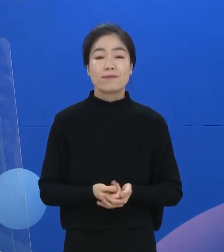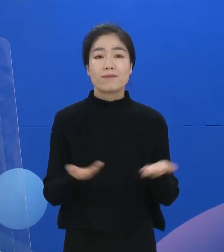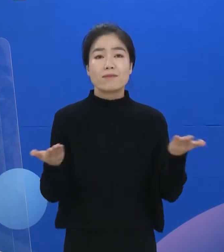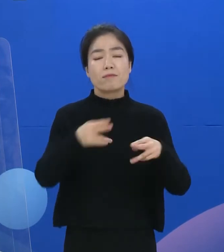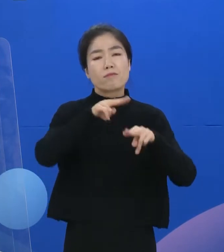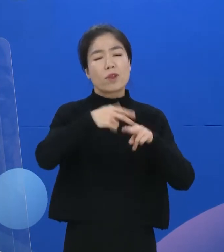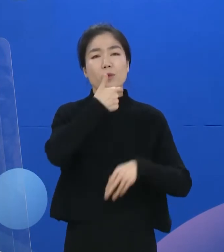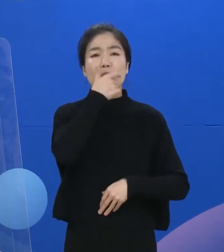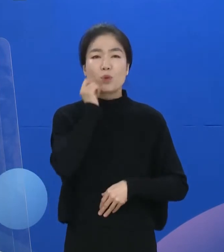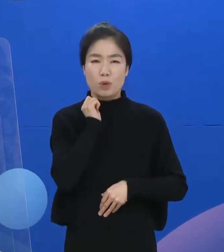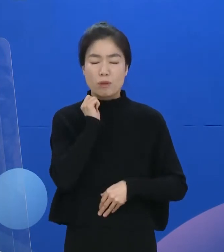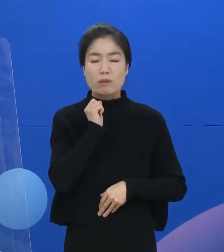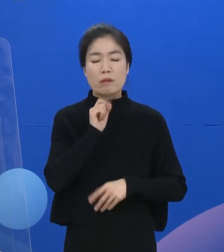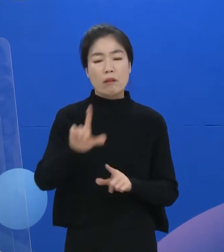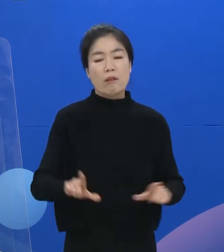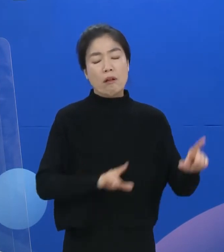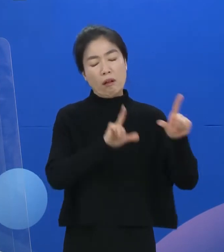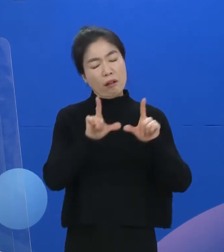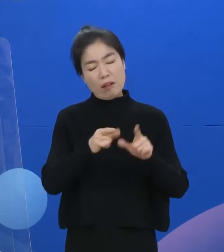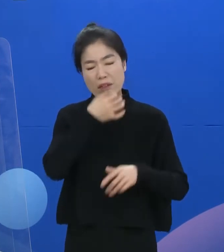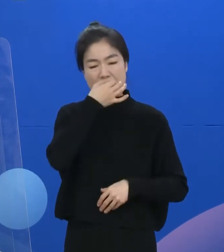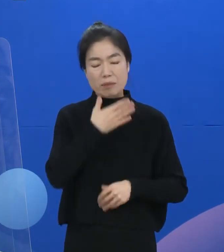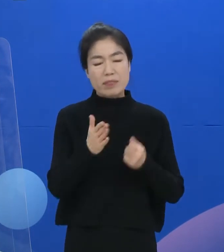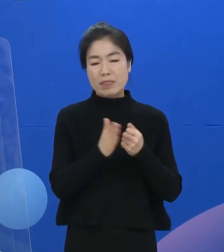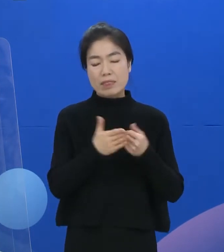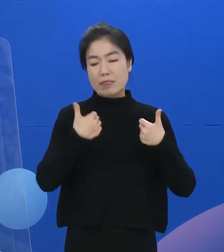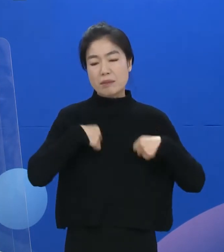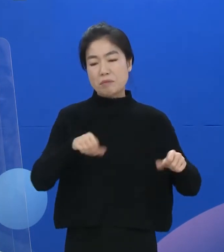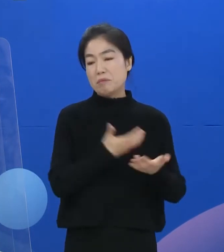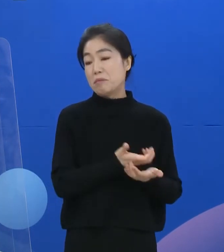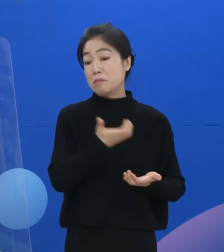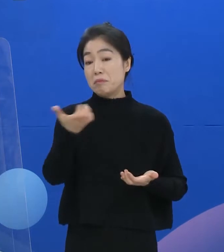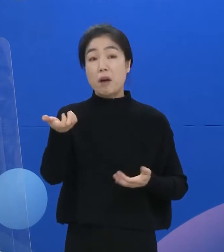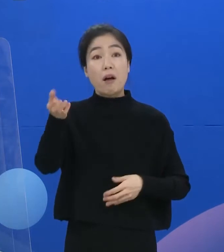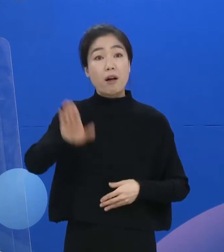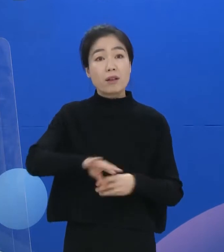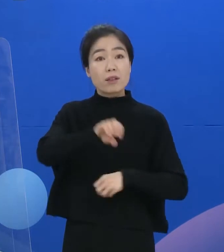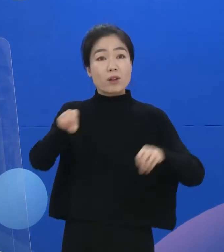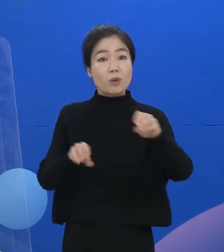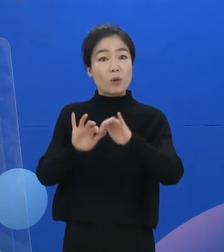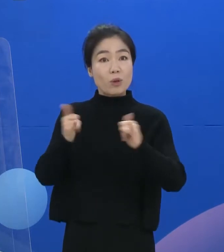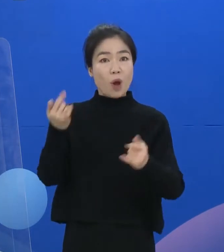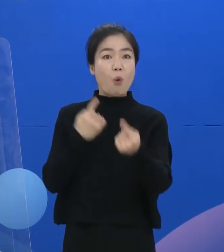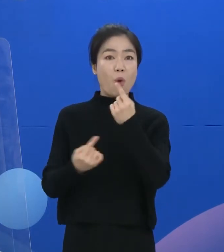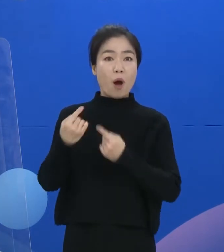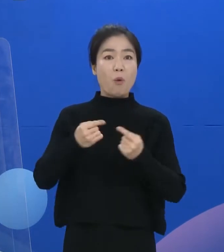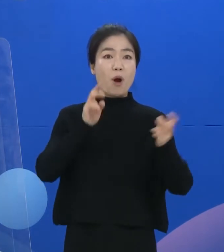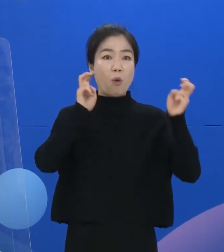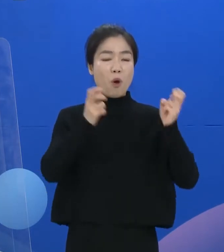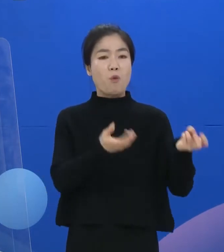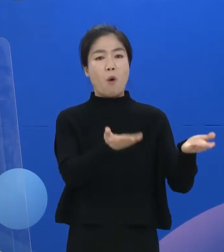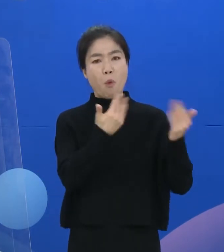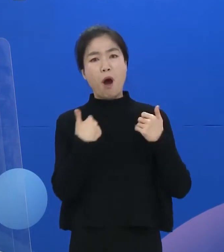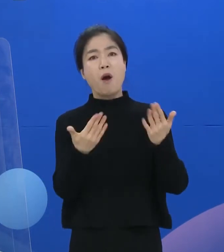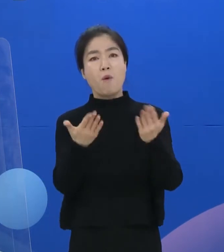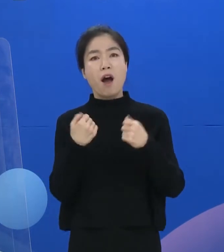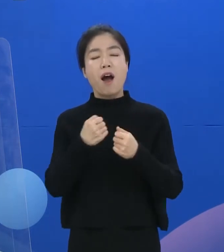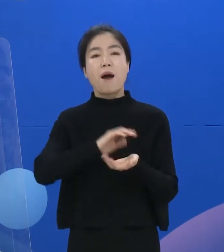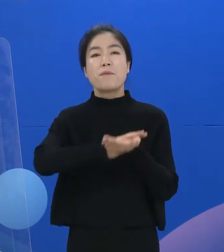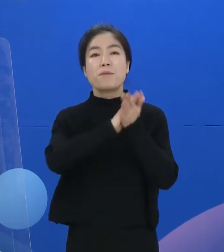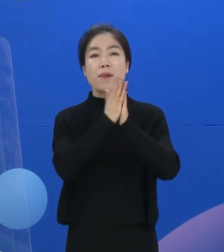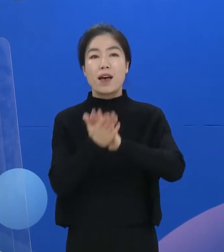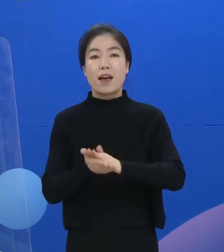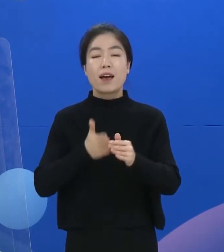세상이 우리 강주를 주목하기 시작햇습니다 일자리가 부족하고 살기가 팍팍해서